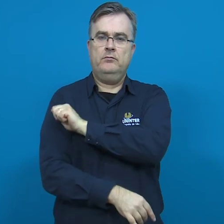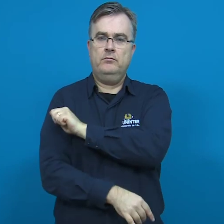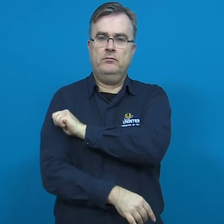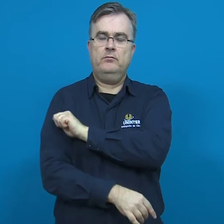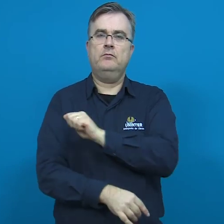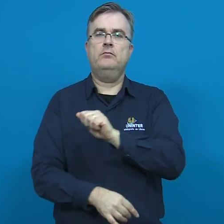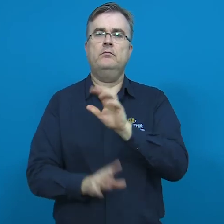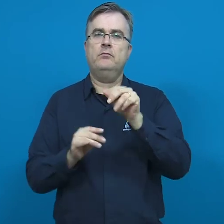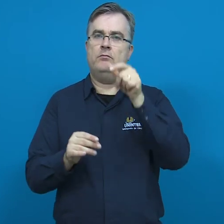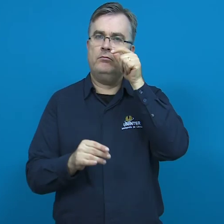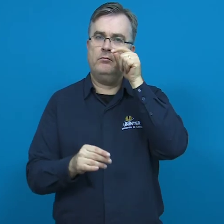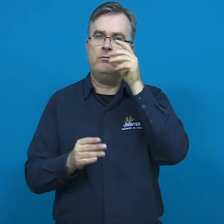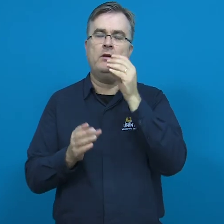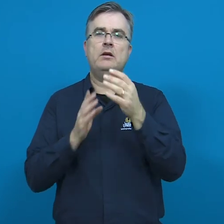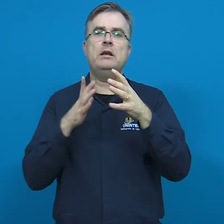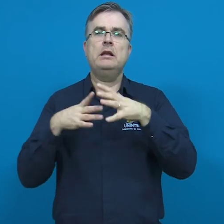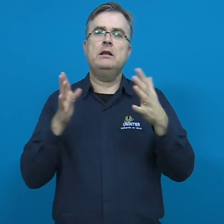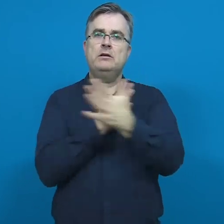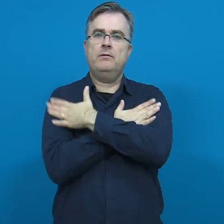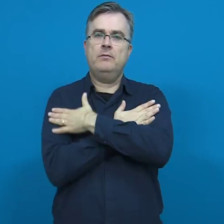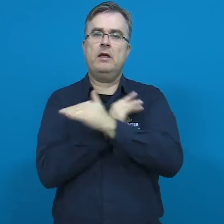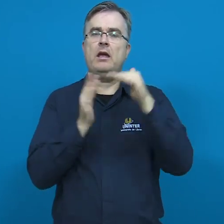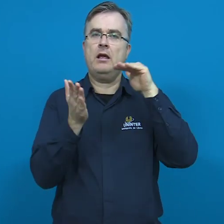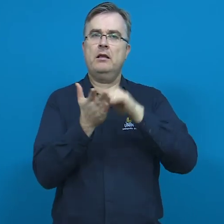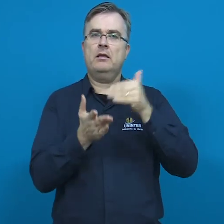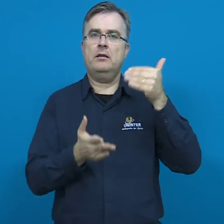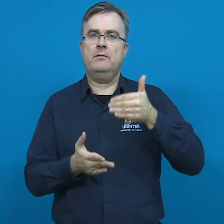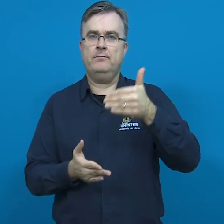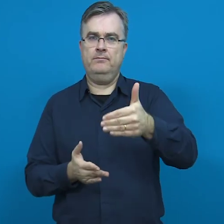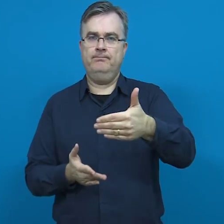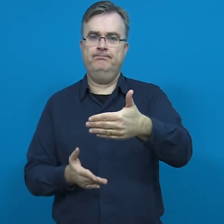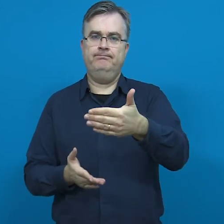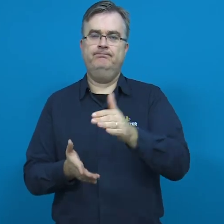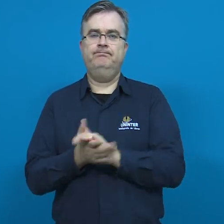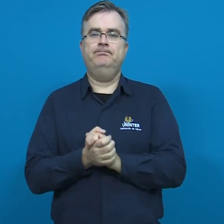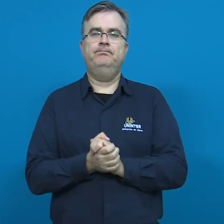professores e dos alunos ouvintes. Um grande abraço e até a próxima, pessoal!